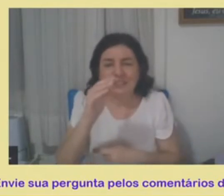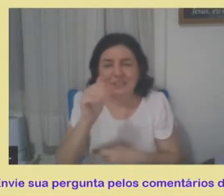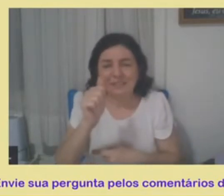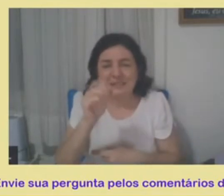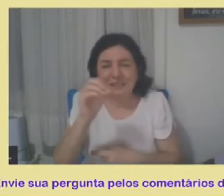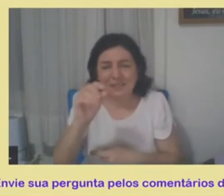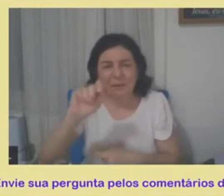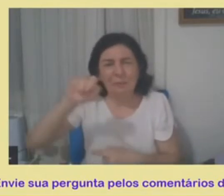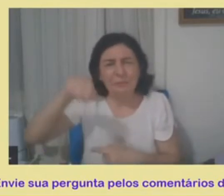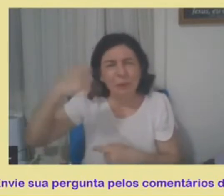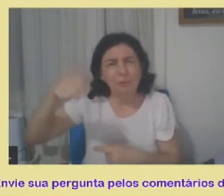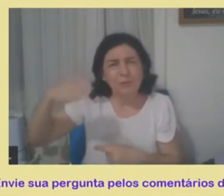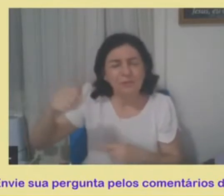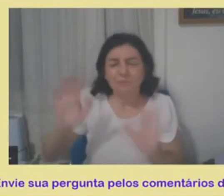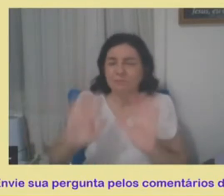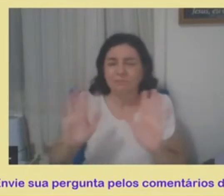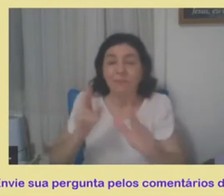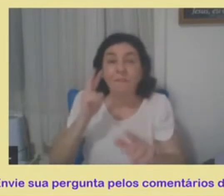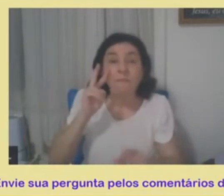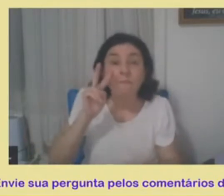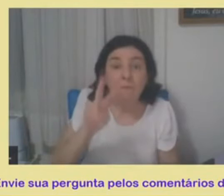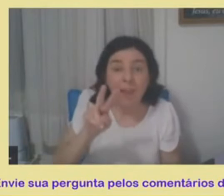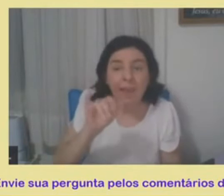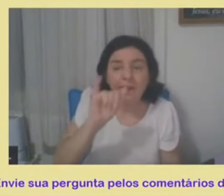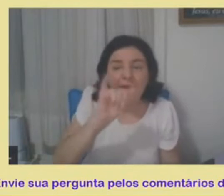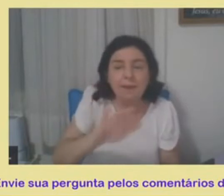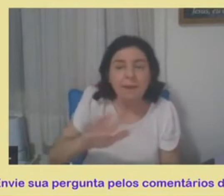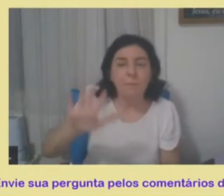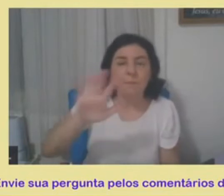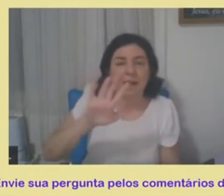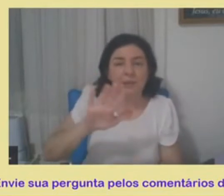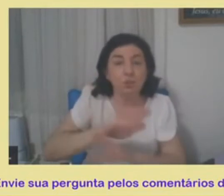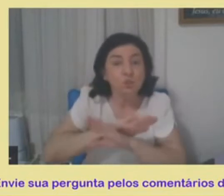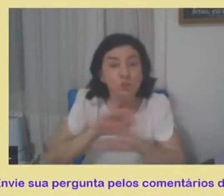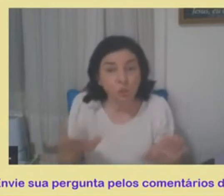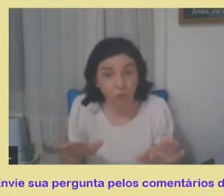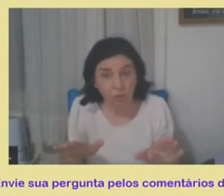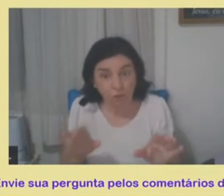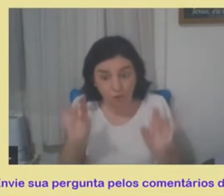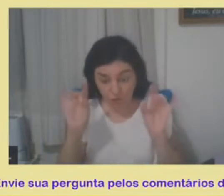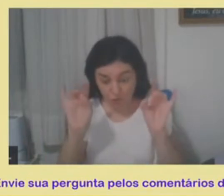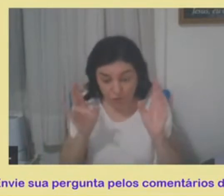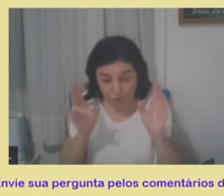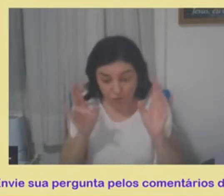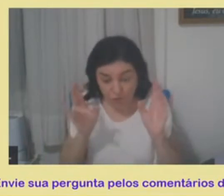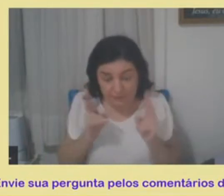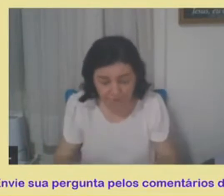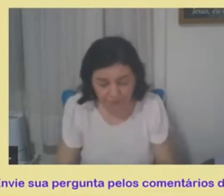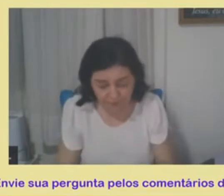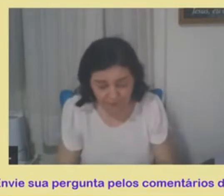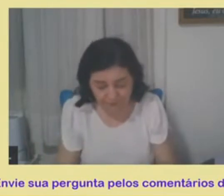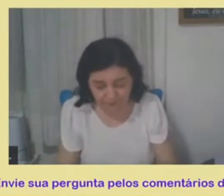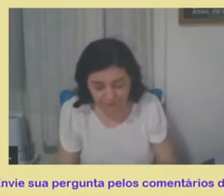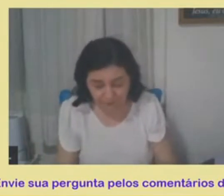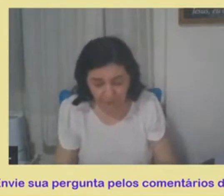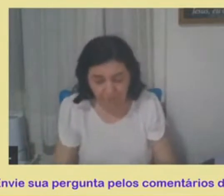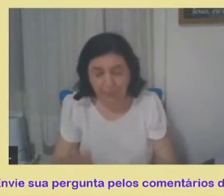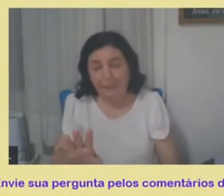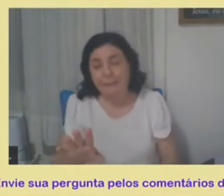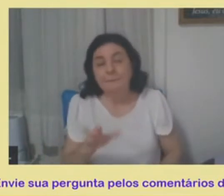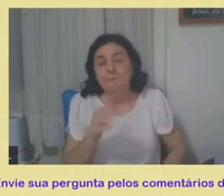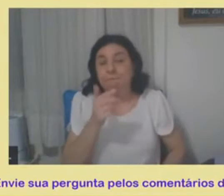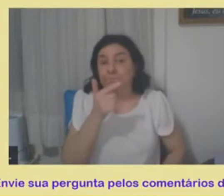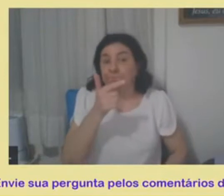Por exemplo, a palavra adição. Se ficar pensando na palavra, não. Vai só